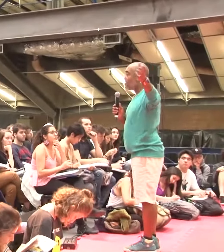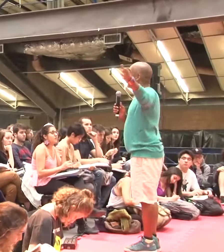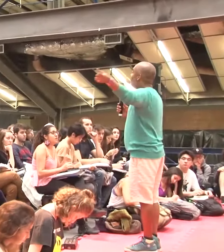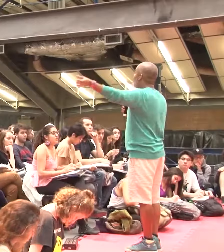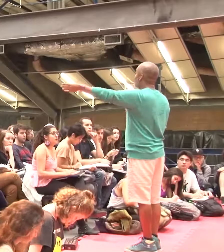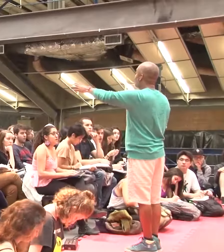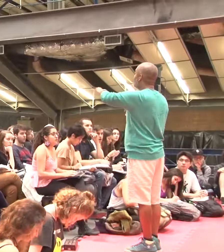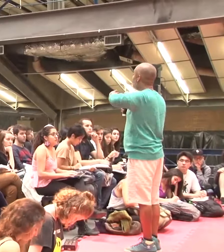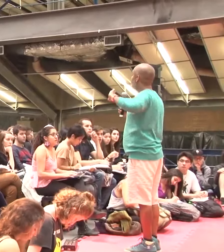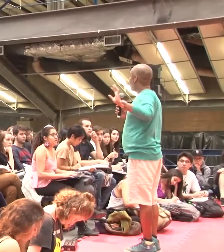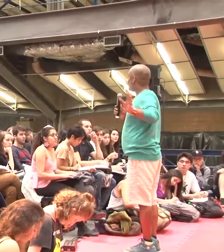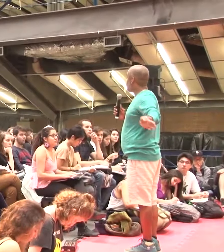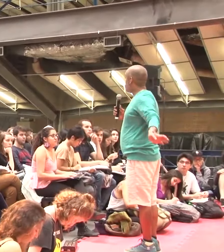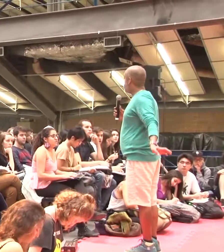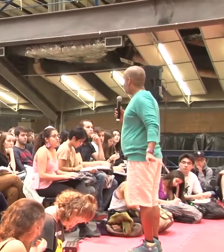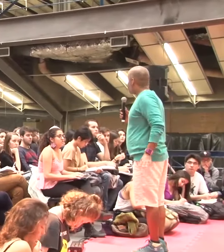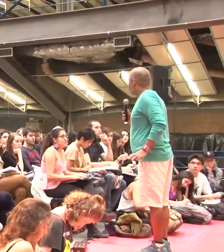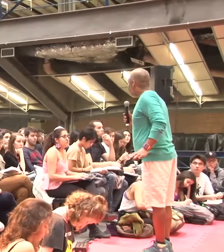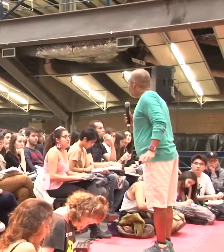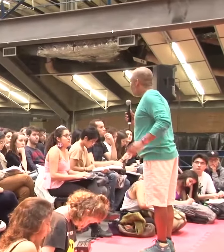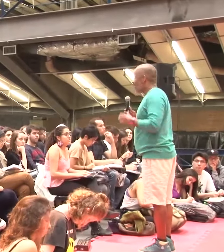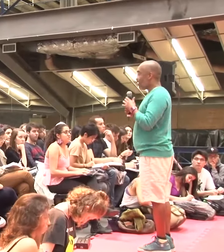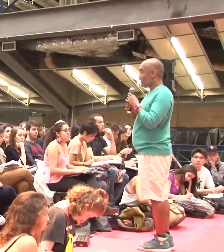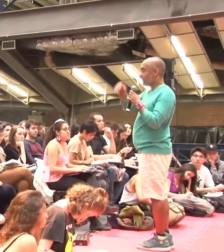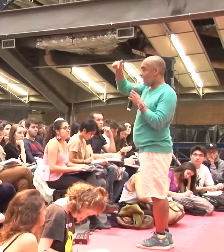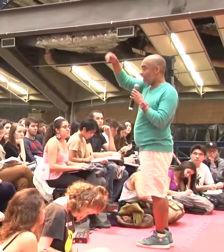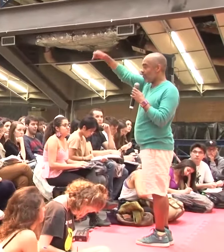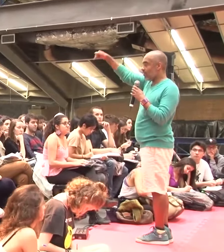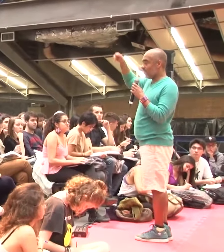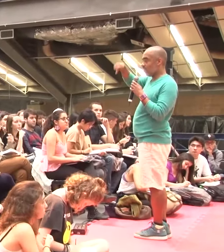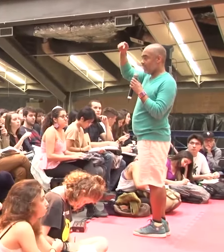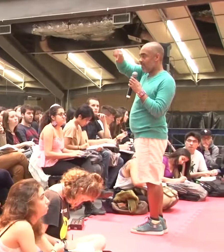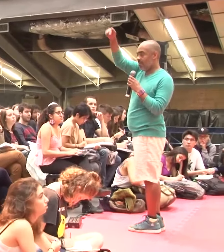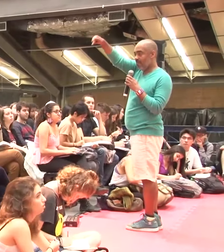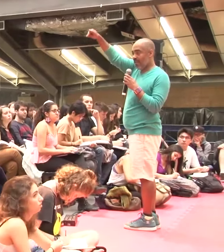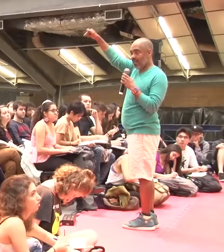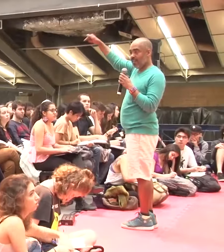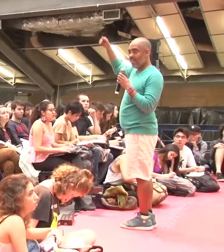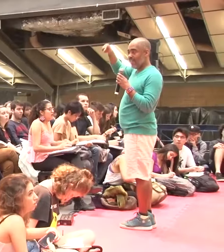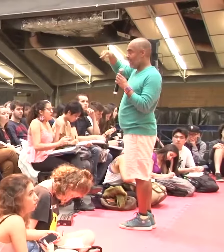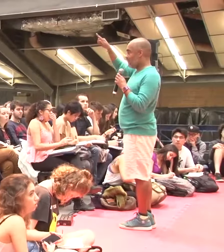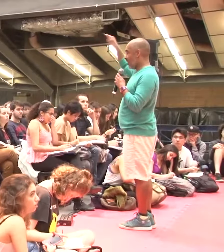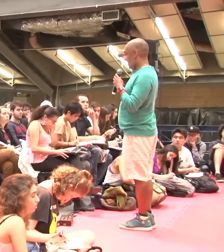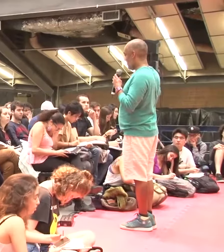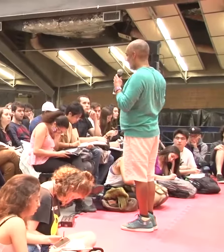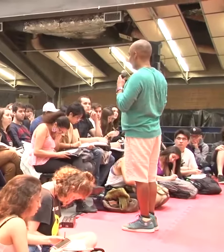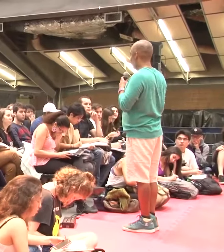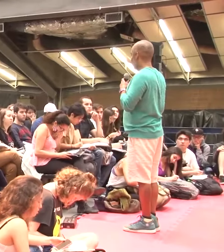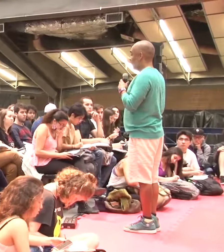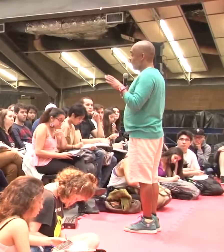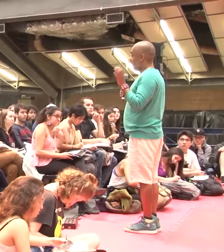claro? Todo mundo tinha gêmeos nos anos 80. Aquela coisa que se repete em sonhos, não é? Eu não tinha